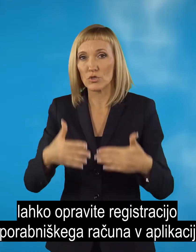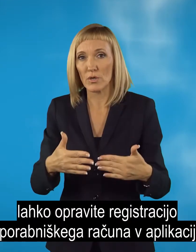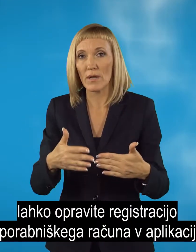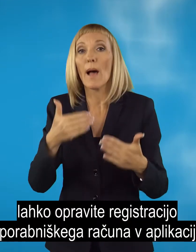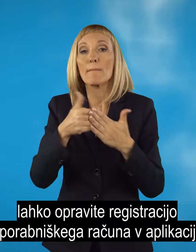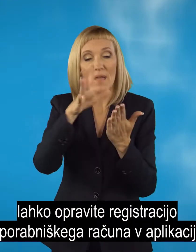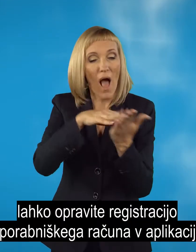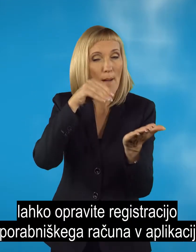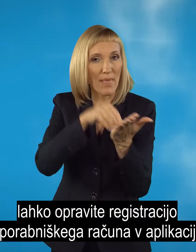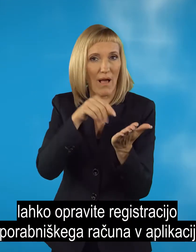računa v aplikaciji.